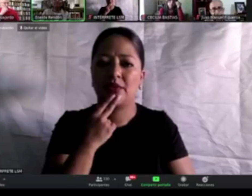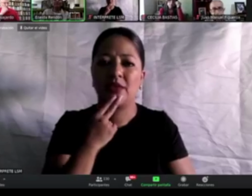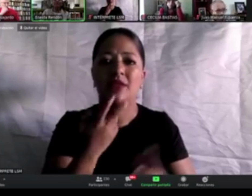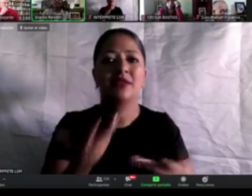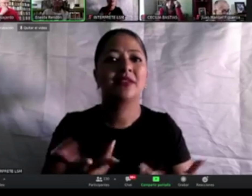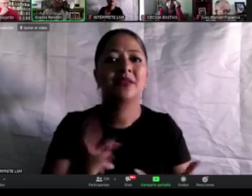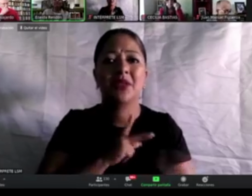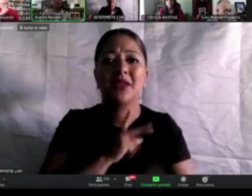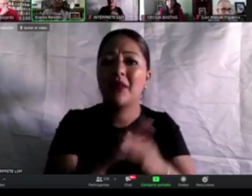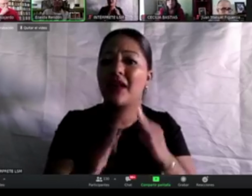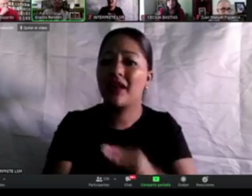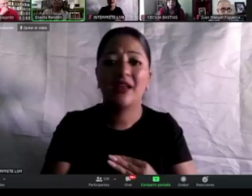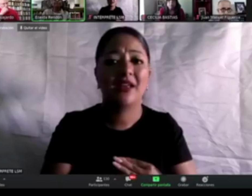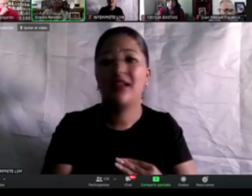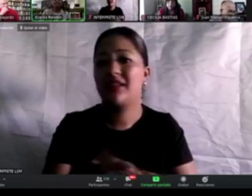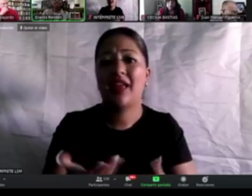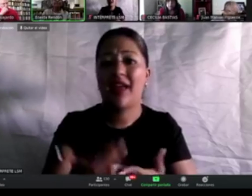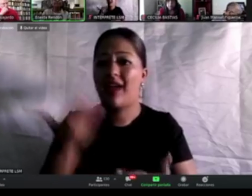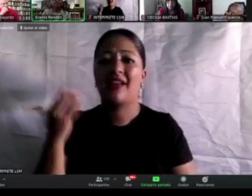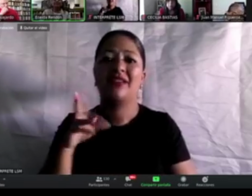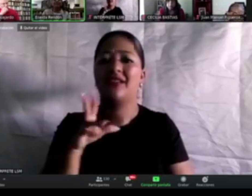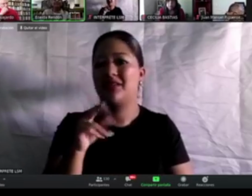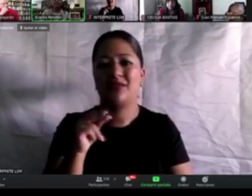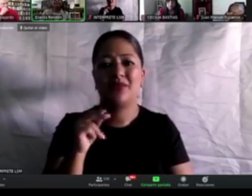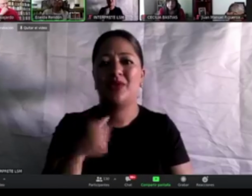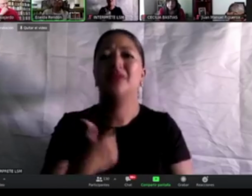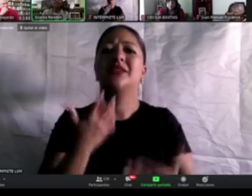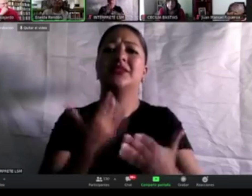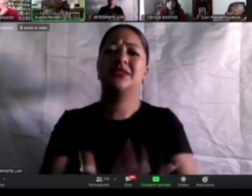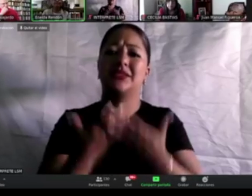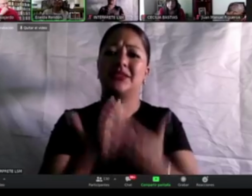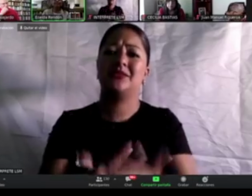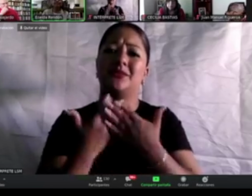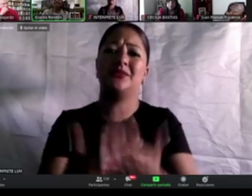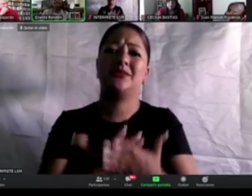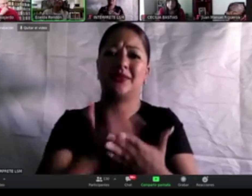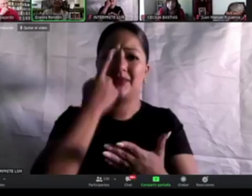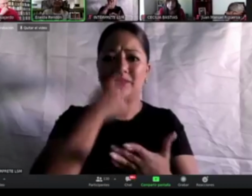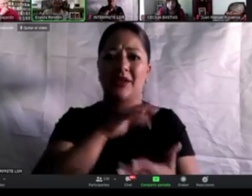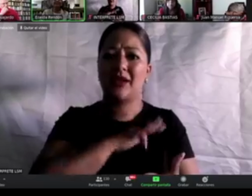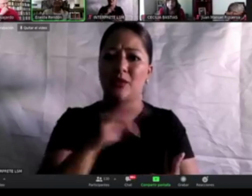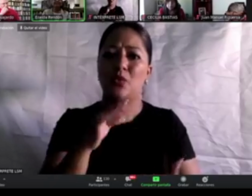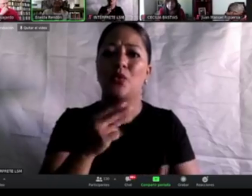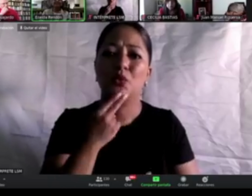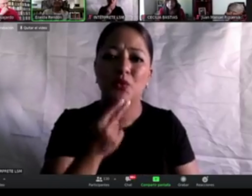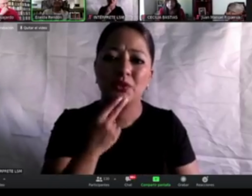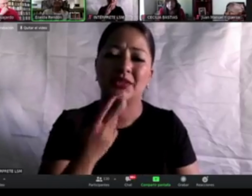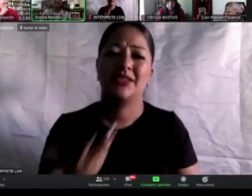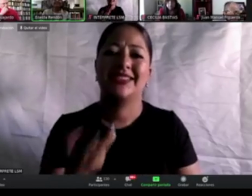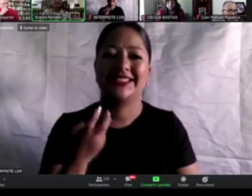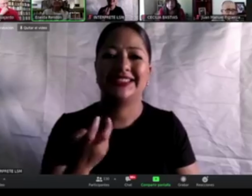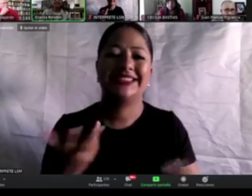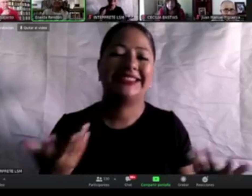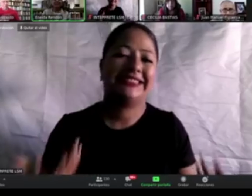materiales no estaban con anticipación y tenía que esperar a que fueran procesados para poderlos utilizar entonces